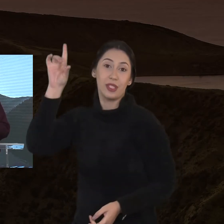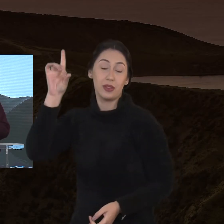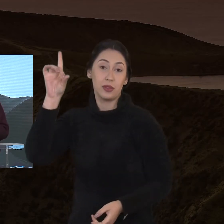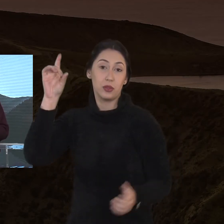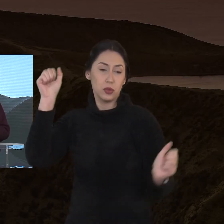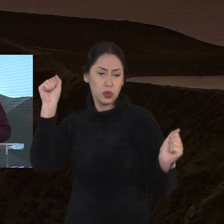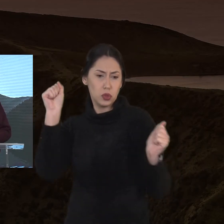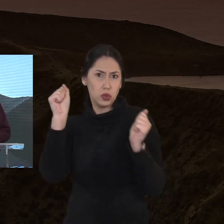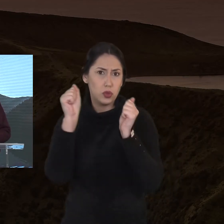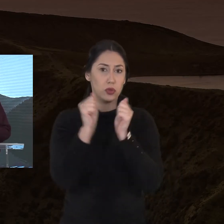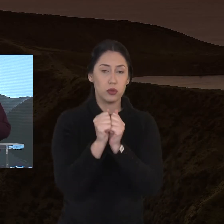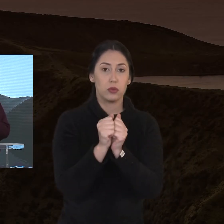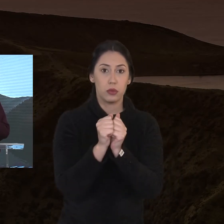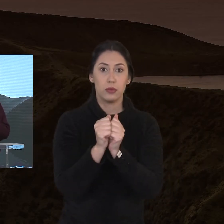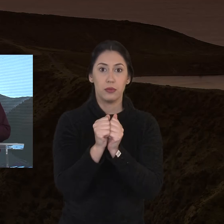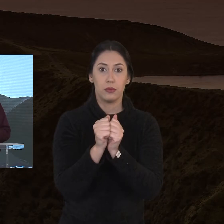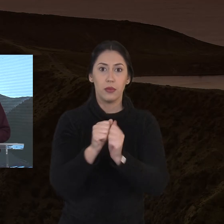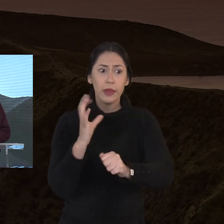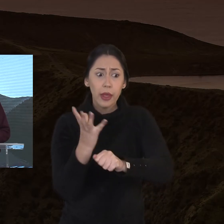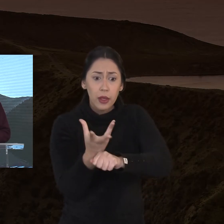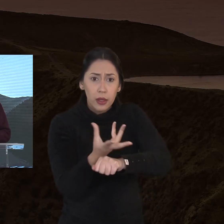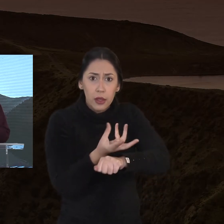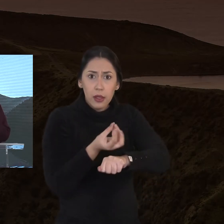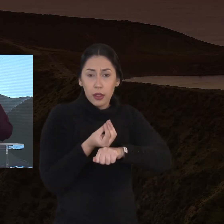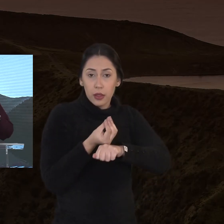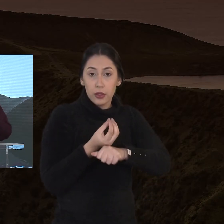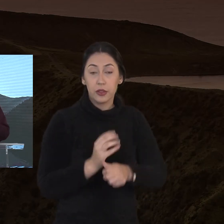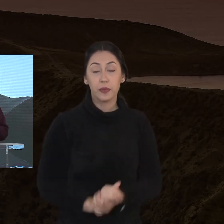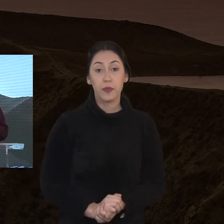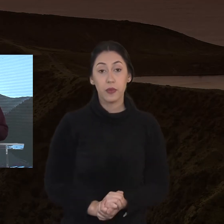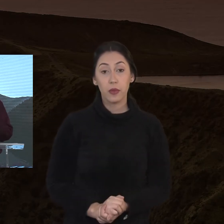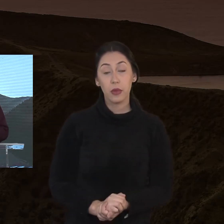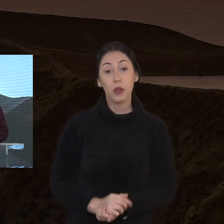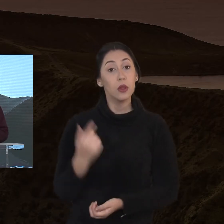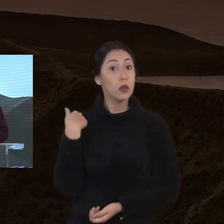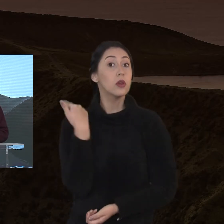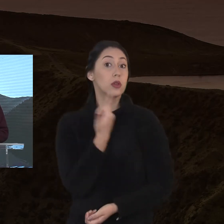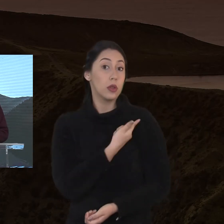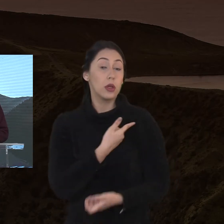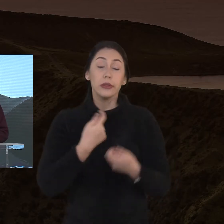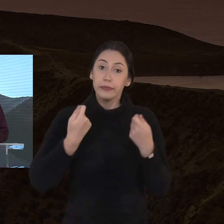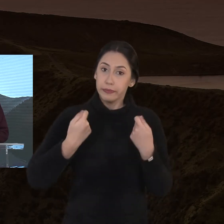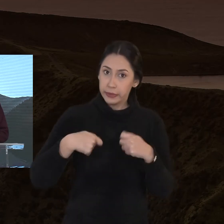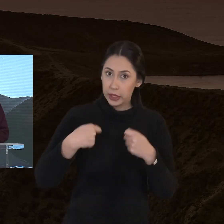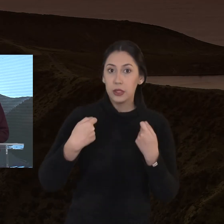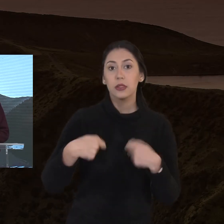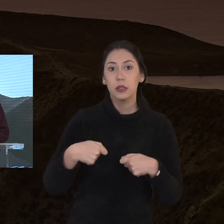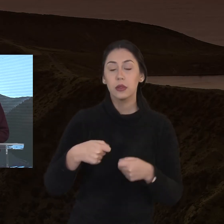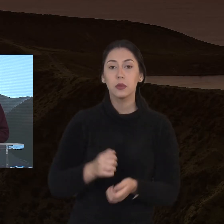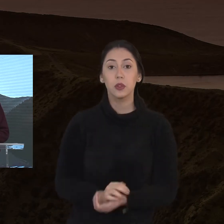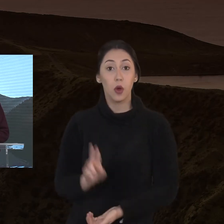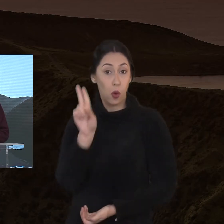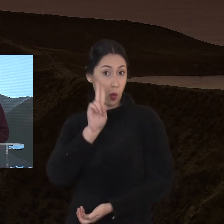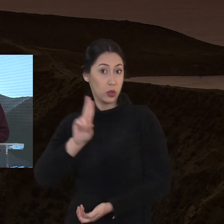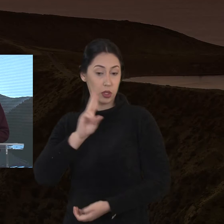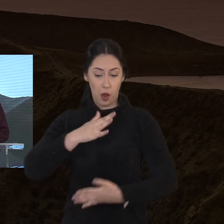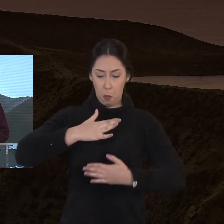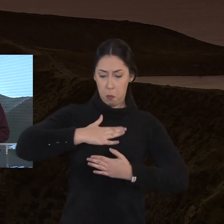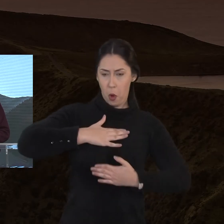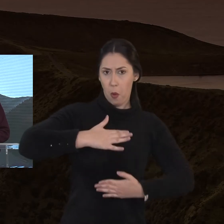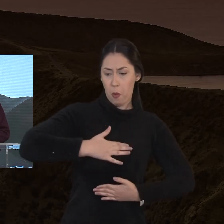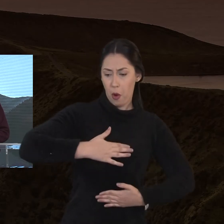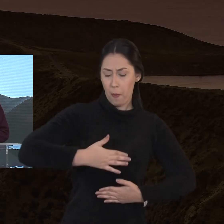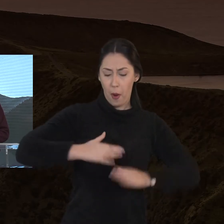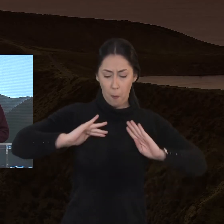como excesso do senhor é igreja aqui então nós todos devemos tomar a armadura